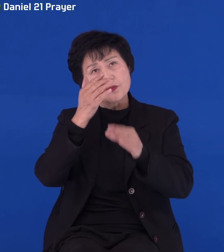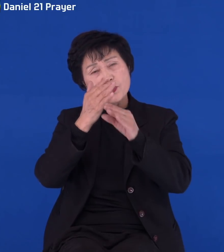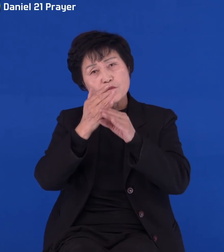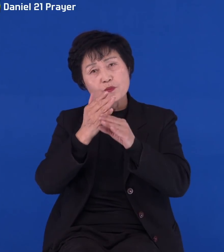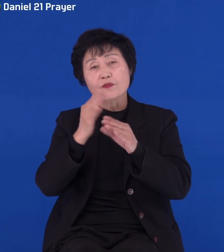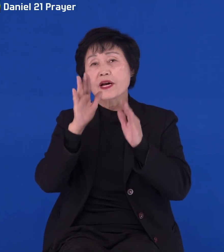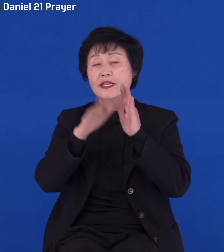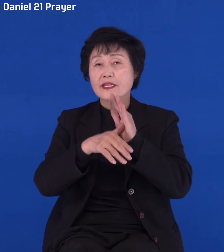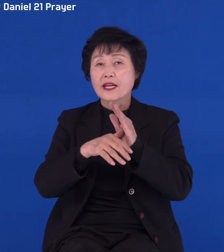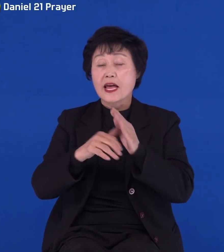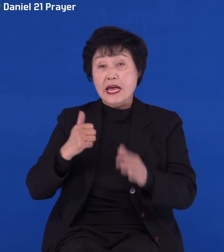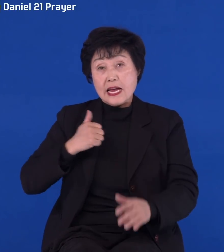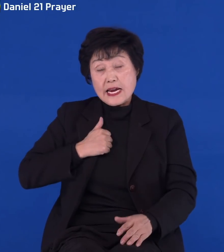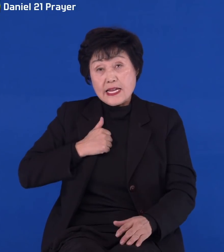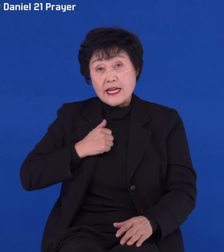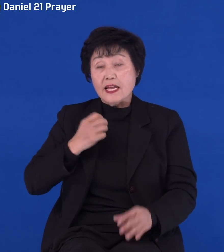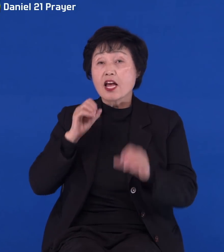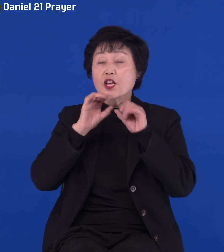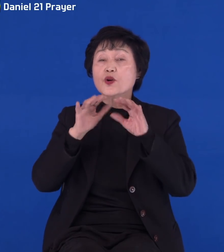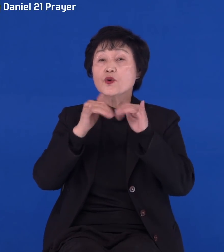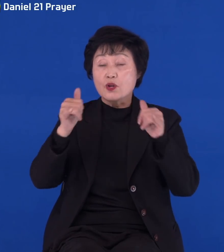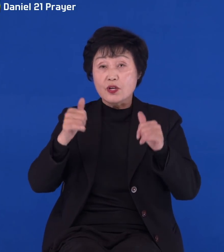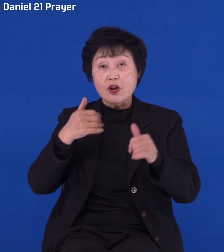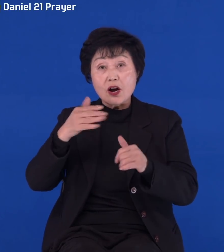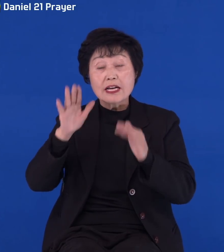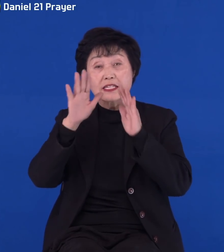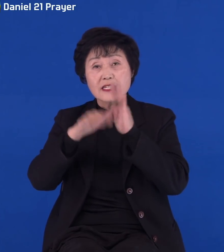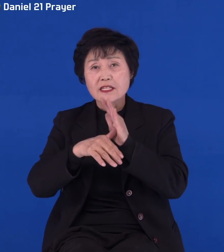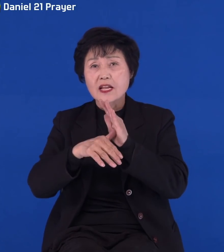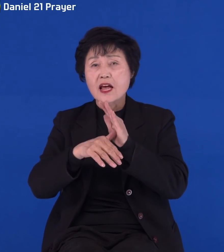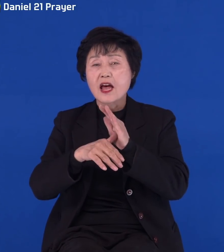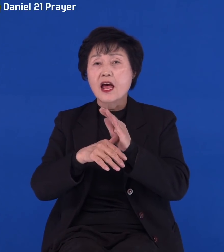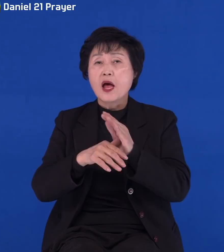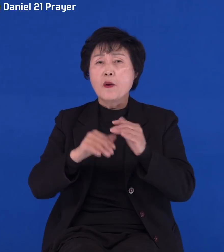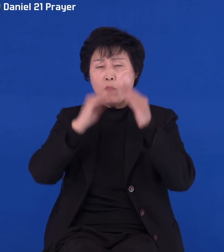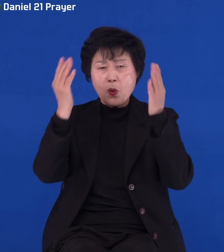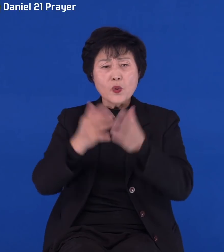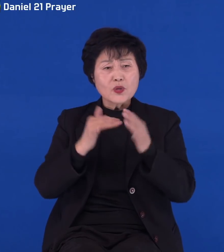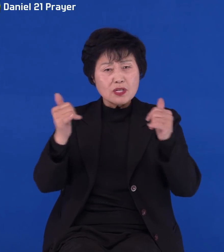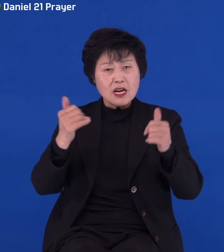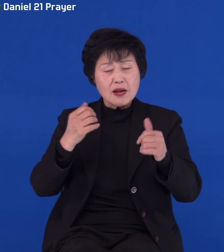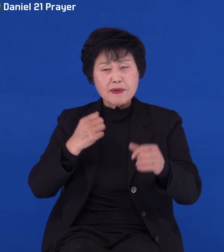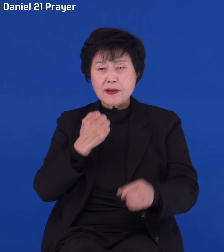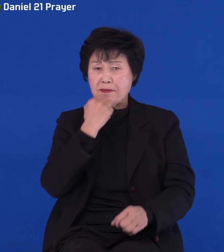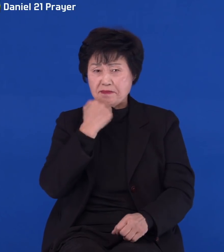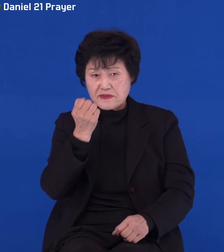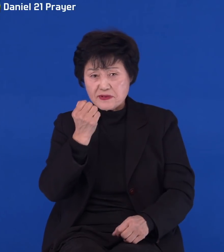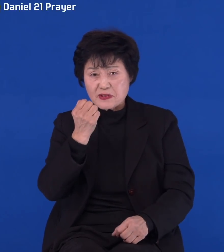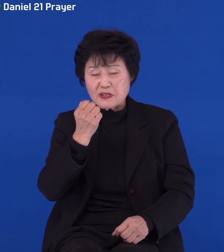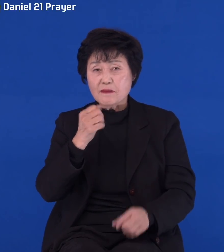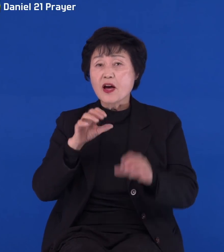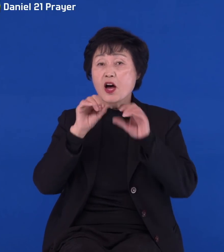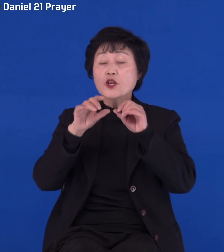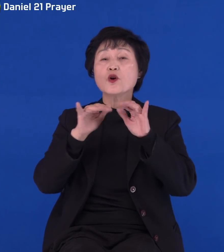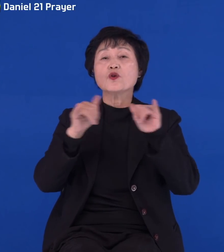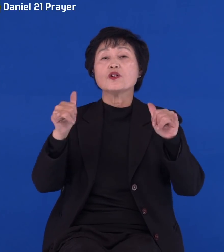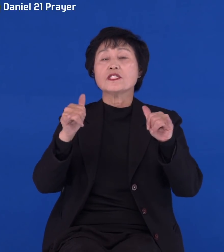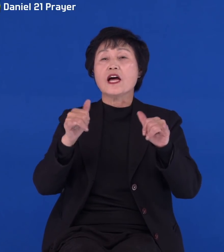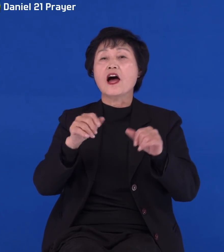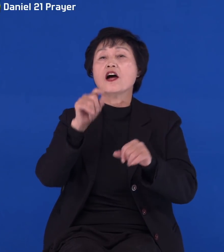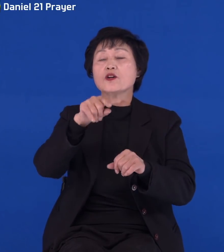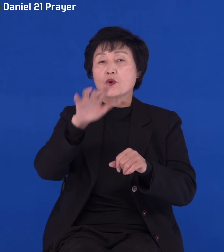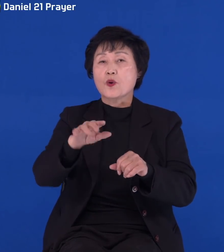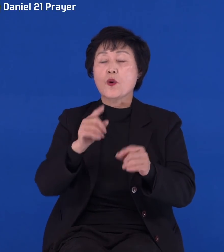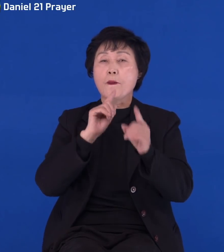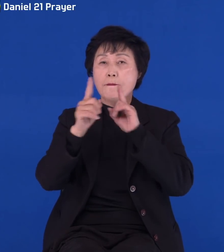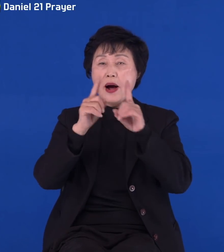때 모든 사람들이 무시하고 비웃으며 심지어 아들인 저마저도 이해할 수 없었을 때 선교사는 현지 언어를 습득해야 한다며 전도를 하실